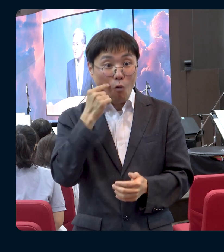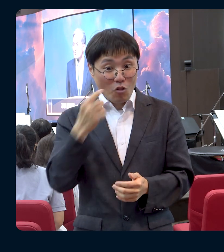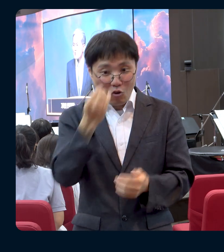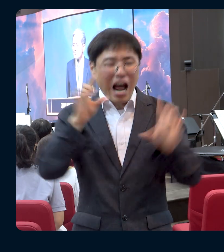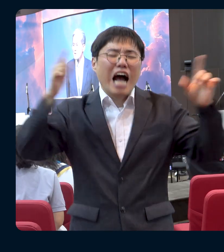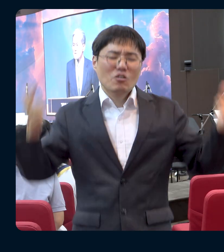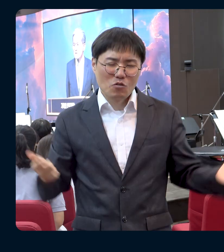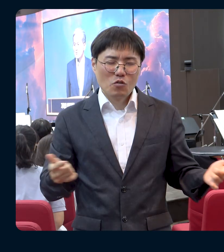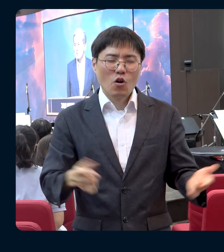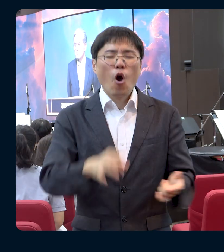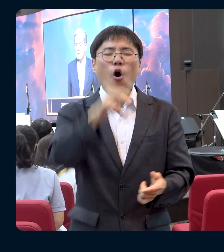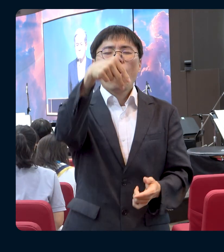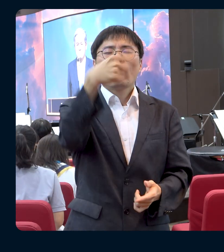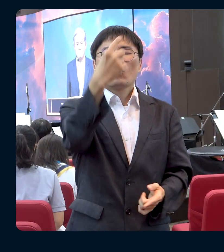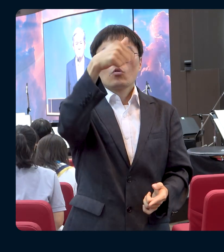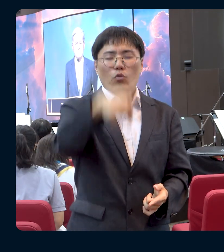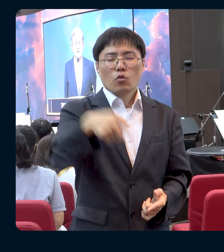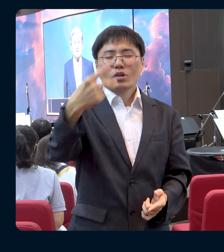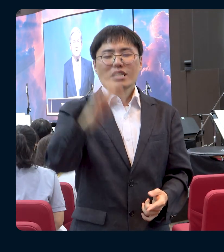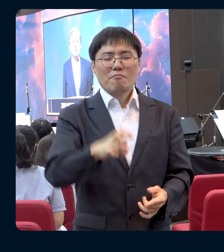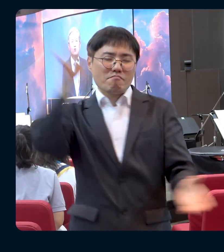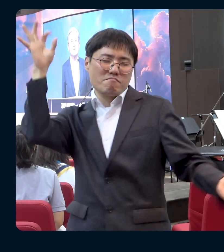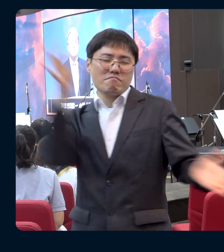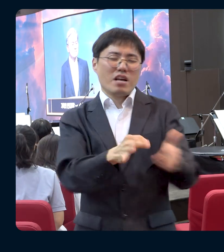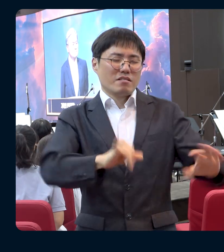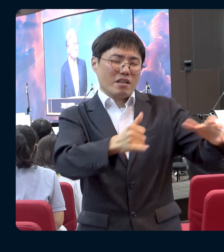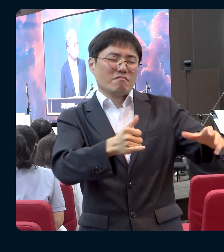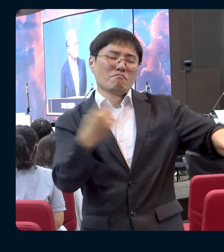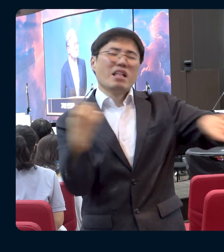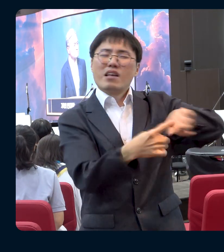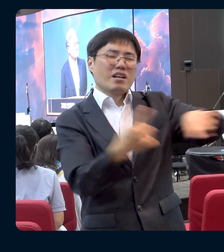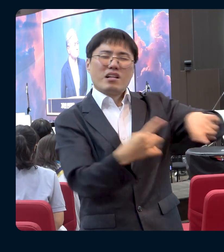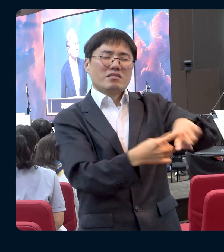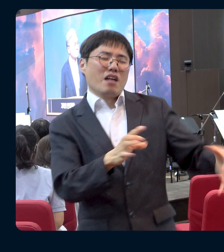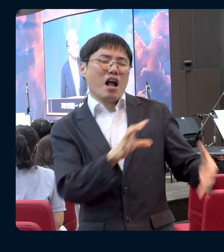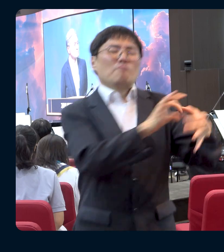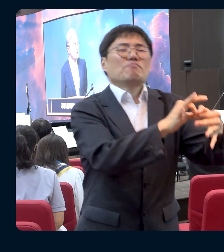거룩의 반대말은 속됨이에요. 속됨, 세속적인 것.